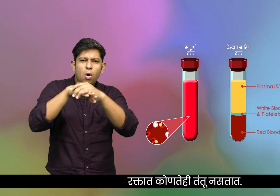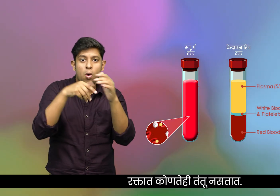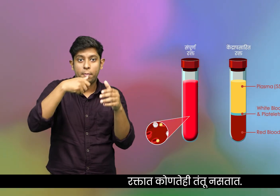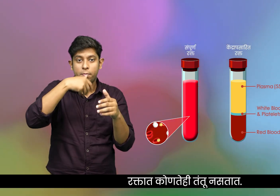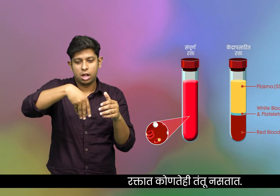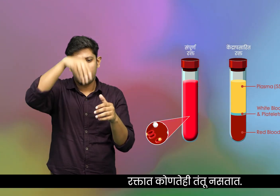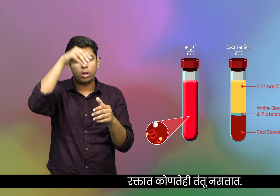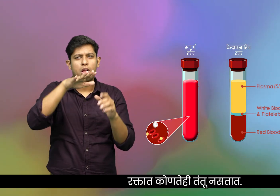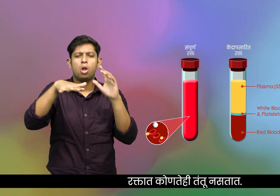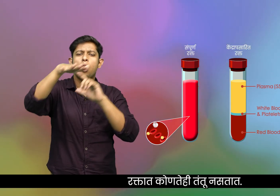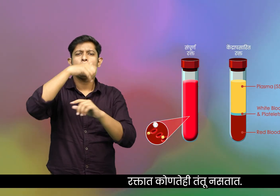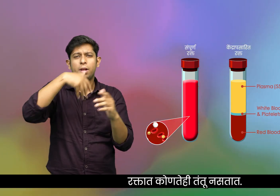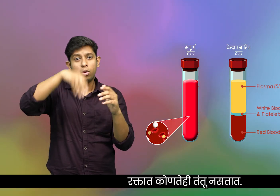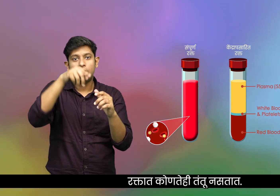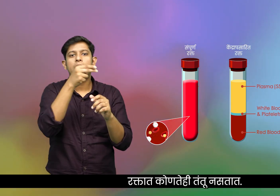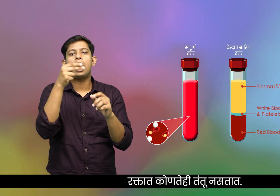कोणतेही तंतू नसतात.